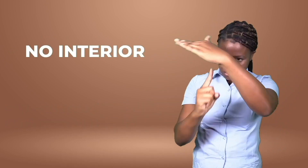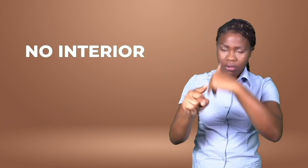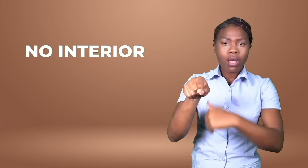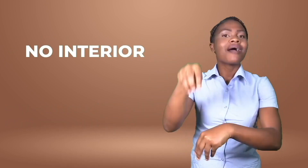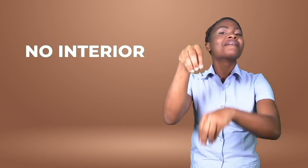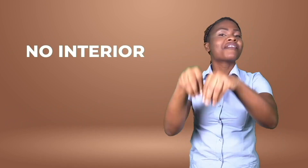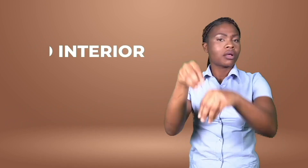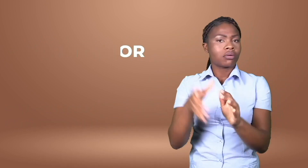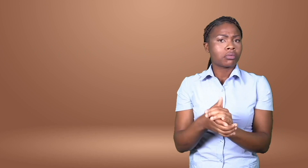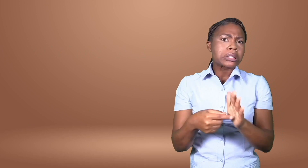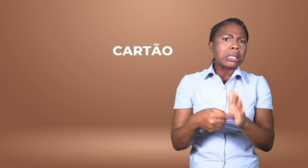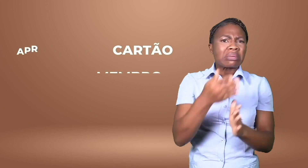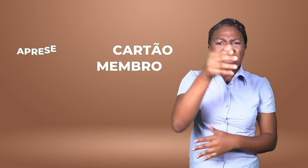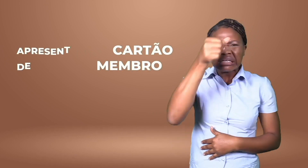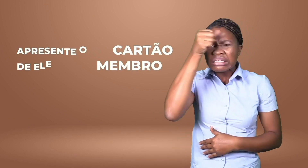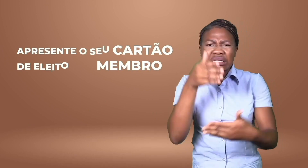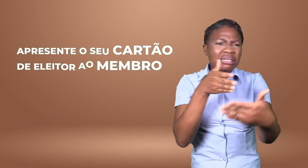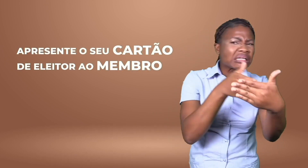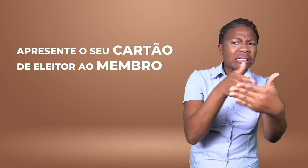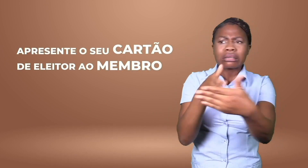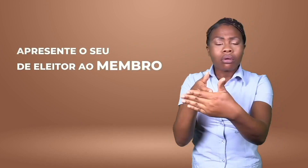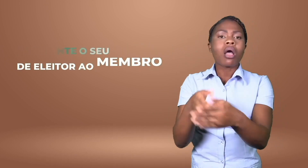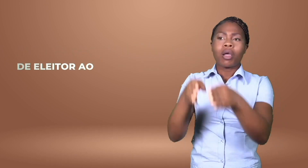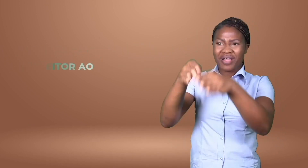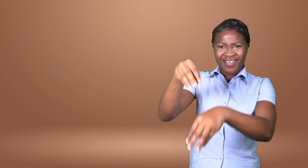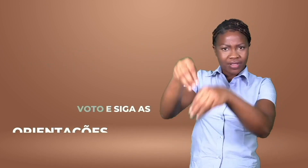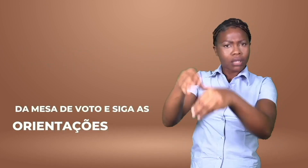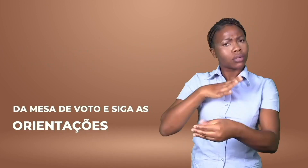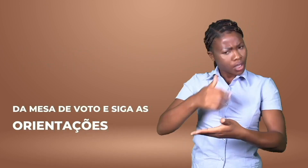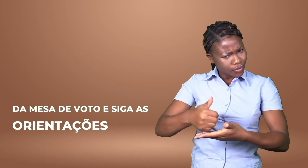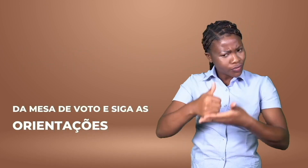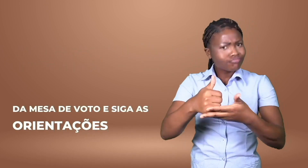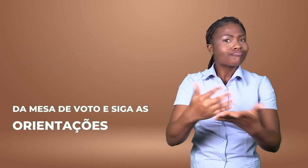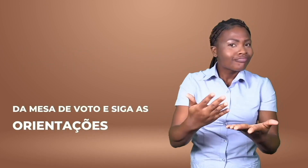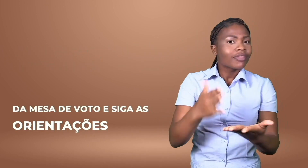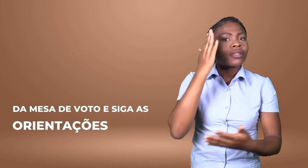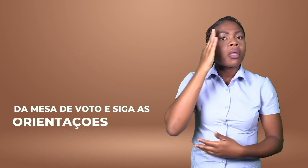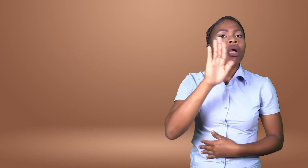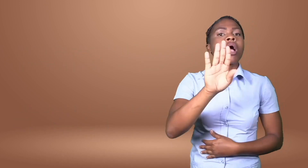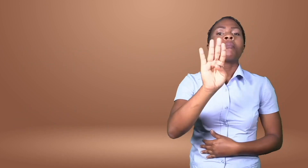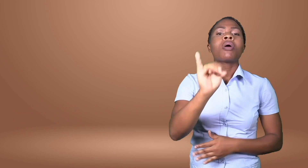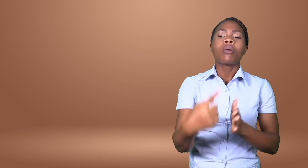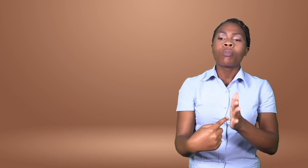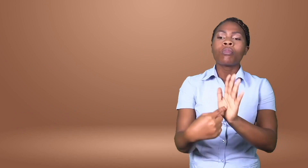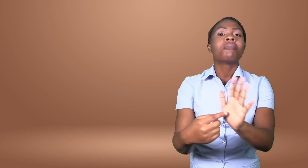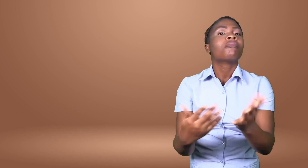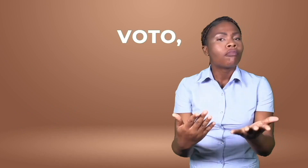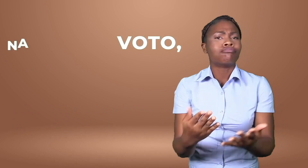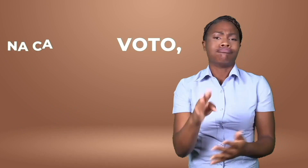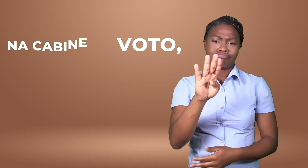Assembleia de Voto, apresente o seu cartão de eleitor ao membro da mesa de voto e siga as orientações. Quando estiver na cabine de voto,